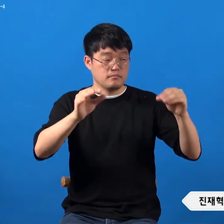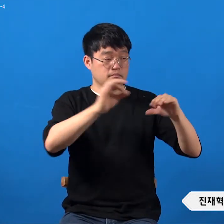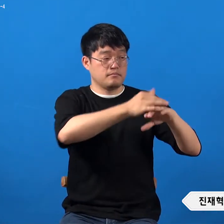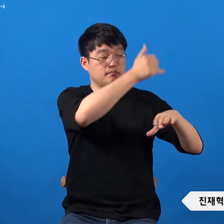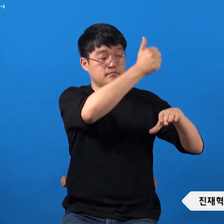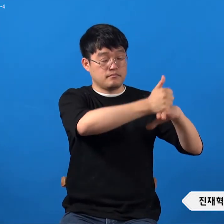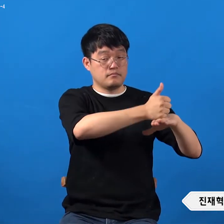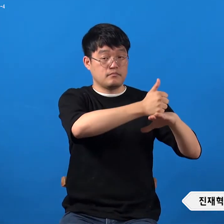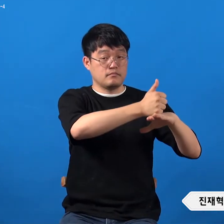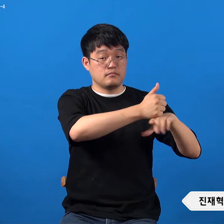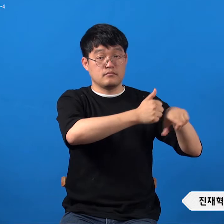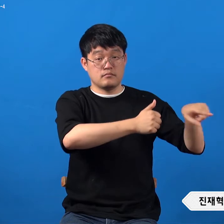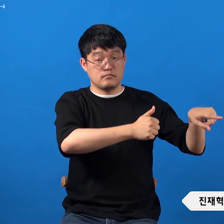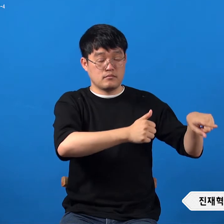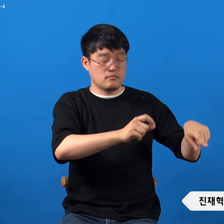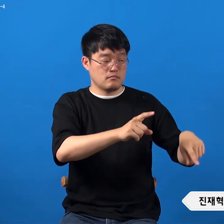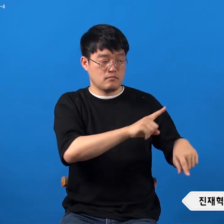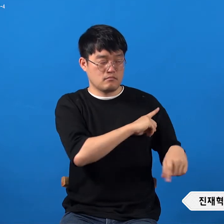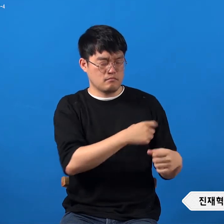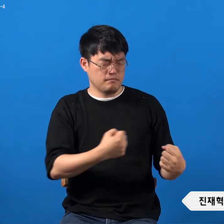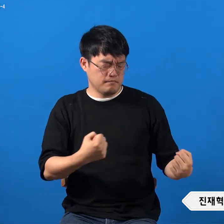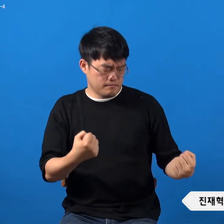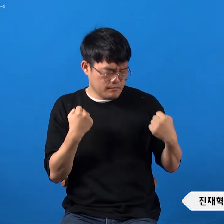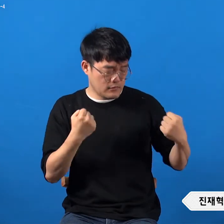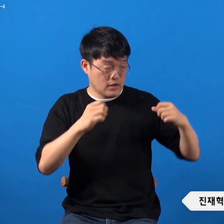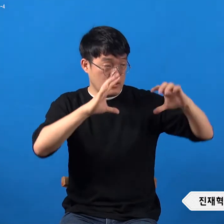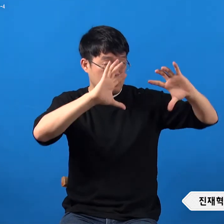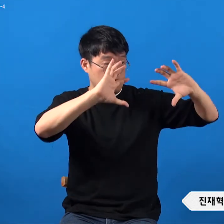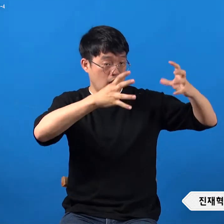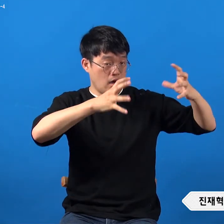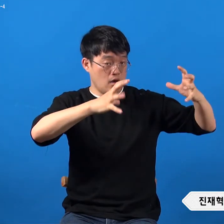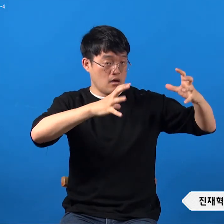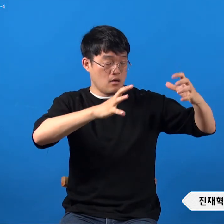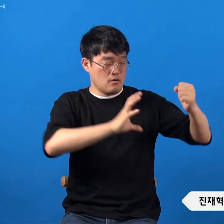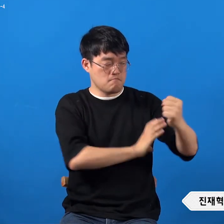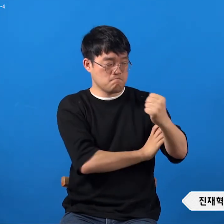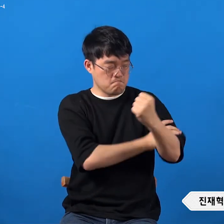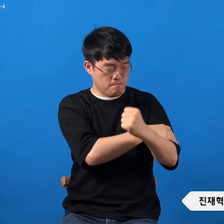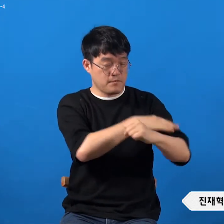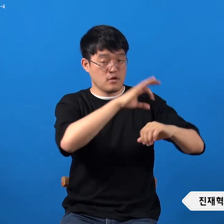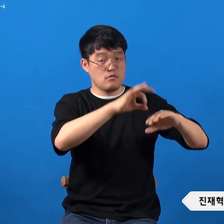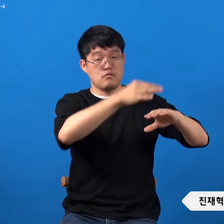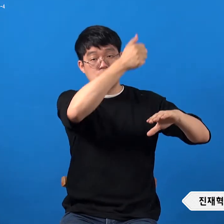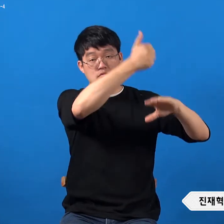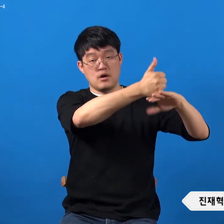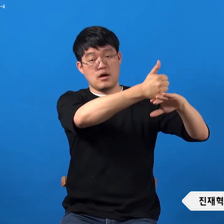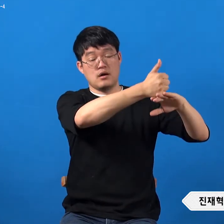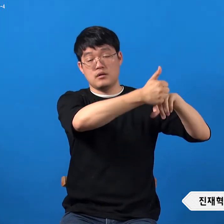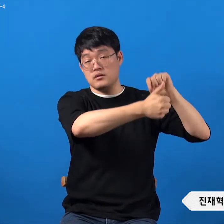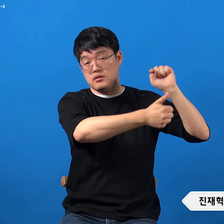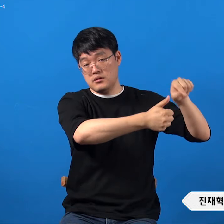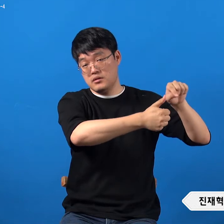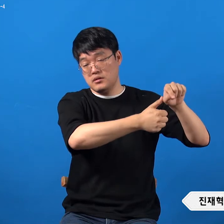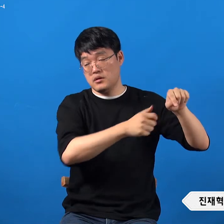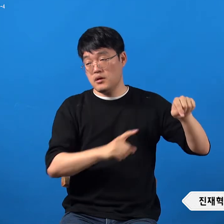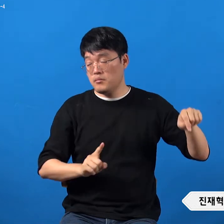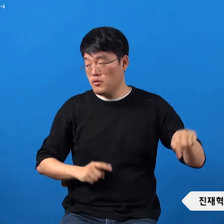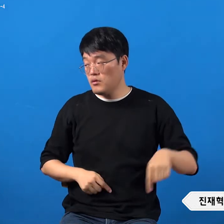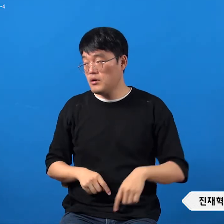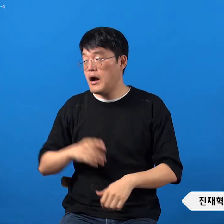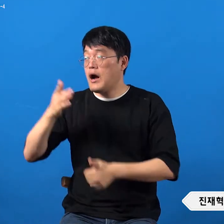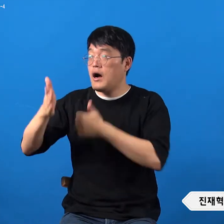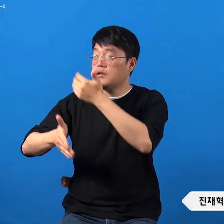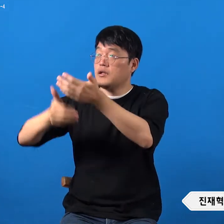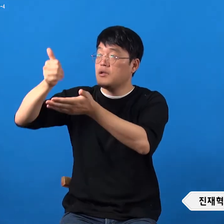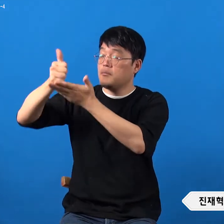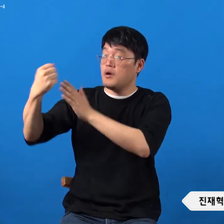애굽 왕입니다. 가장 강력했던 나라. 그런데 그의 강력했던 왕이 그